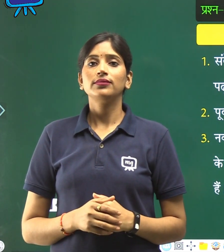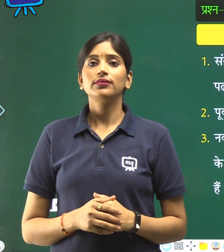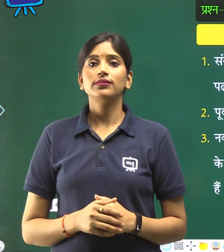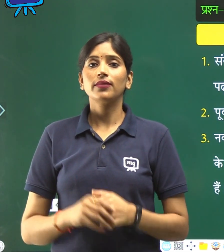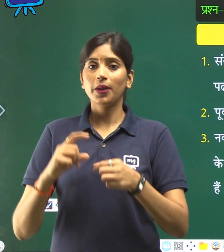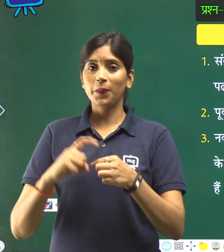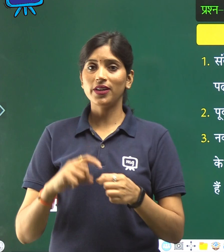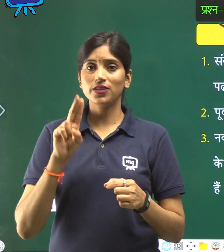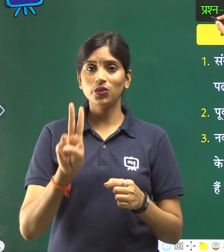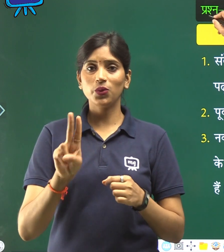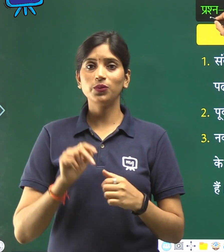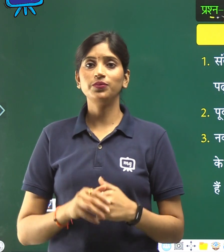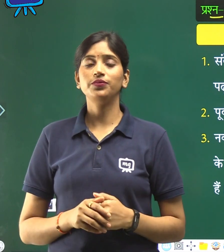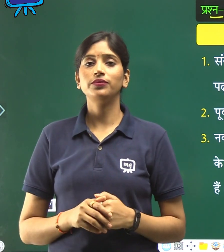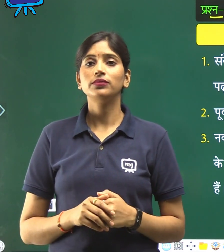प्रश्न दो,